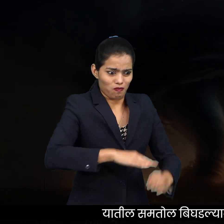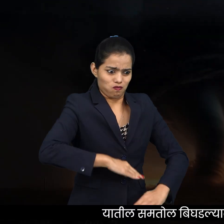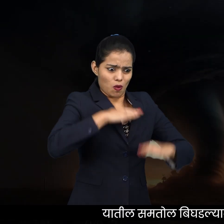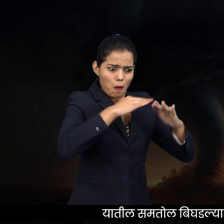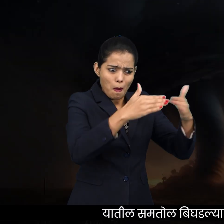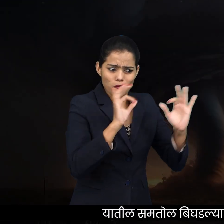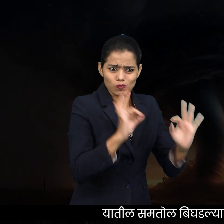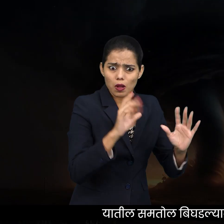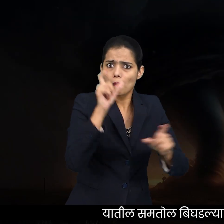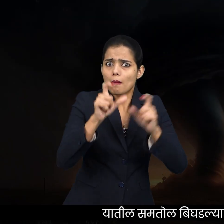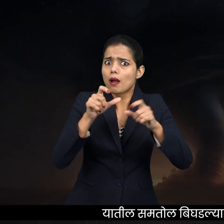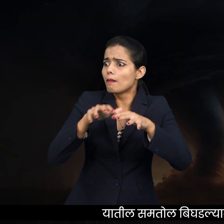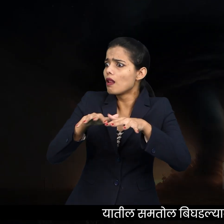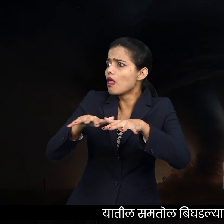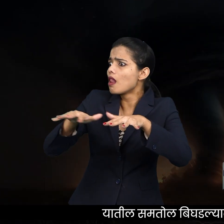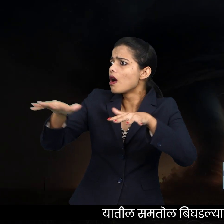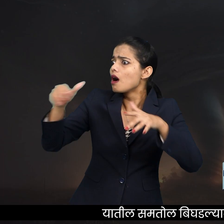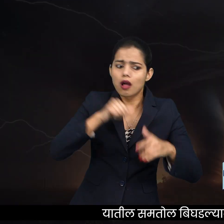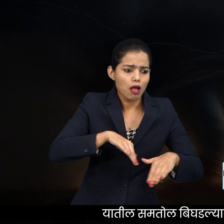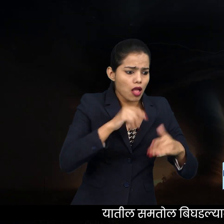पाणी टंचाई वाढत आहे.